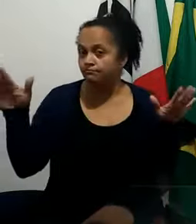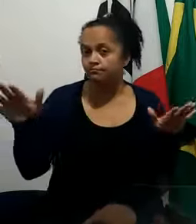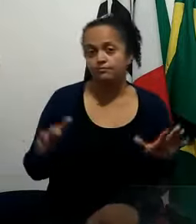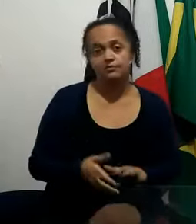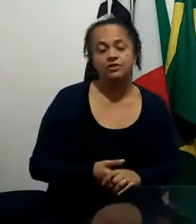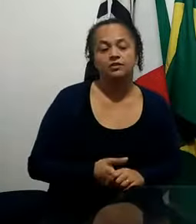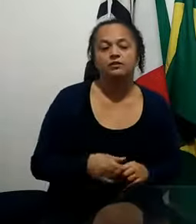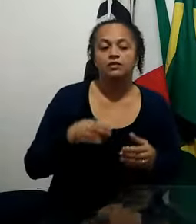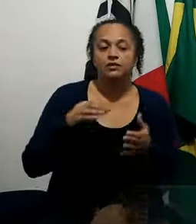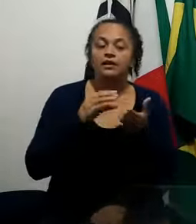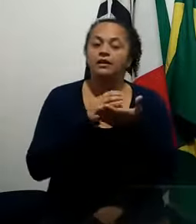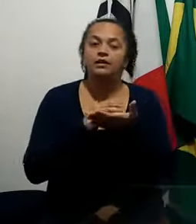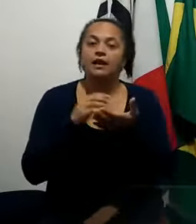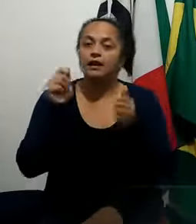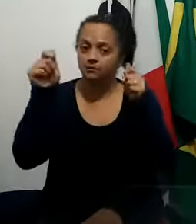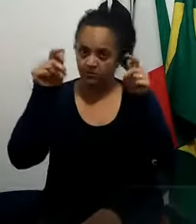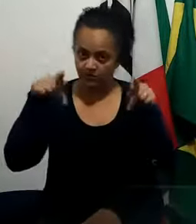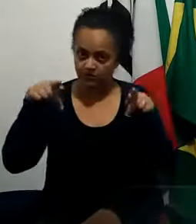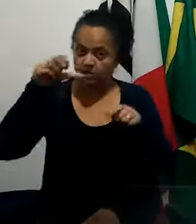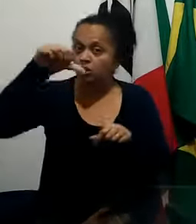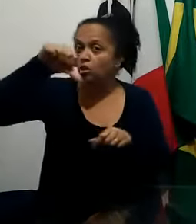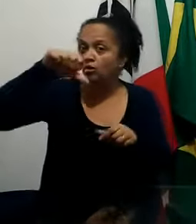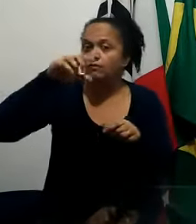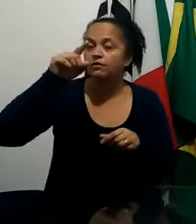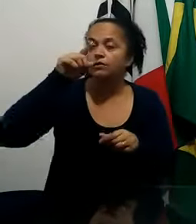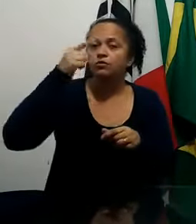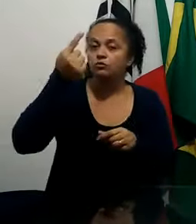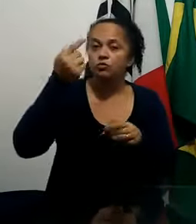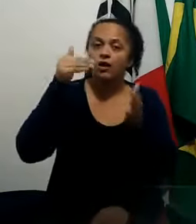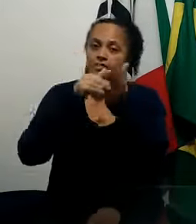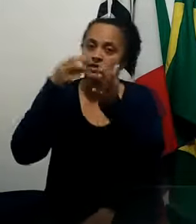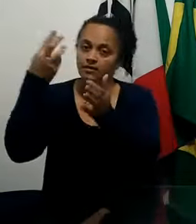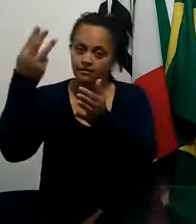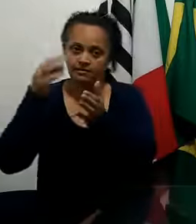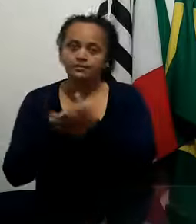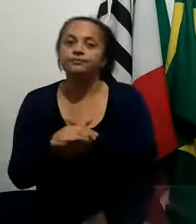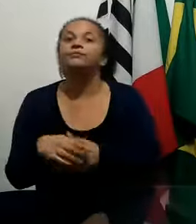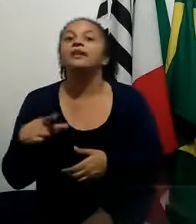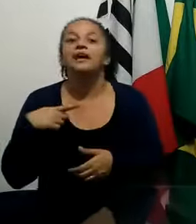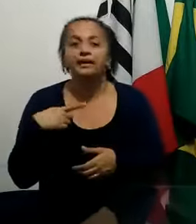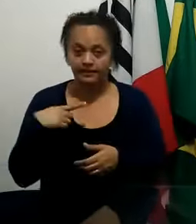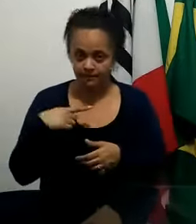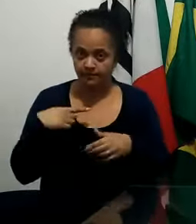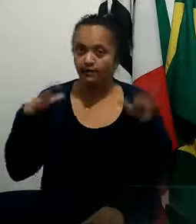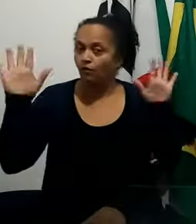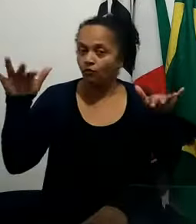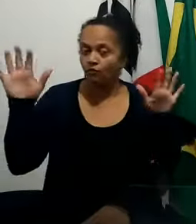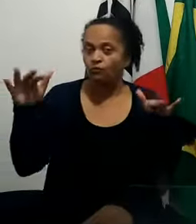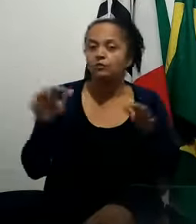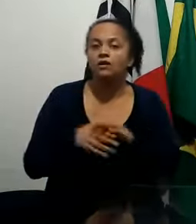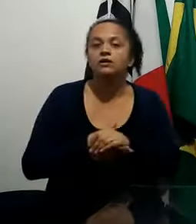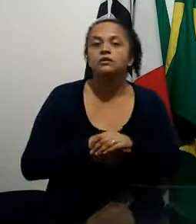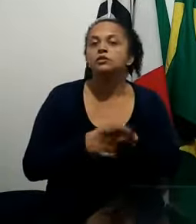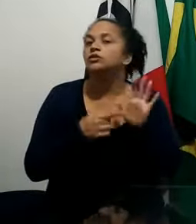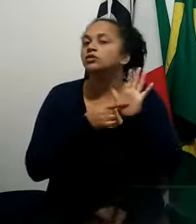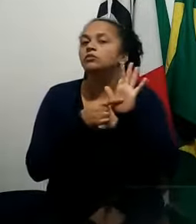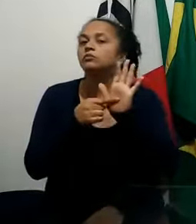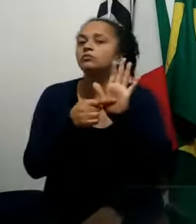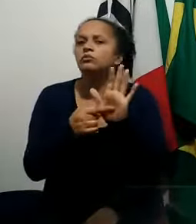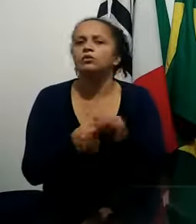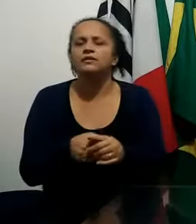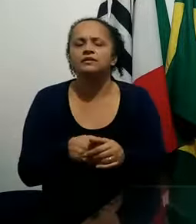do versículo 1 ao 3. Aí vem um anjo, traz uma chave do poço do abismo, e ali saem